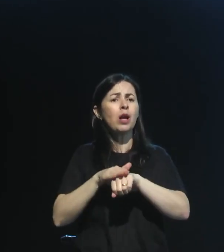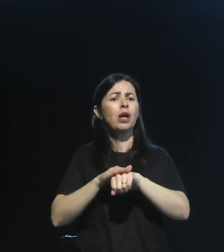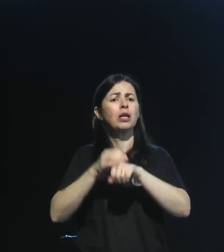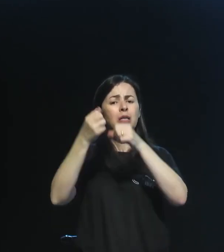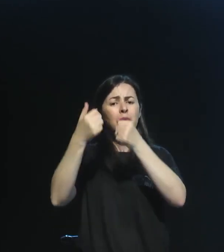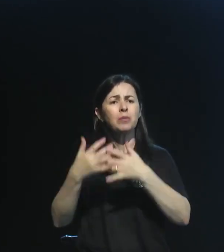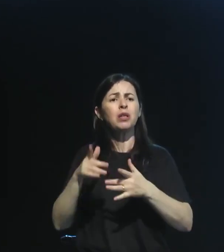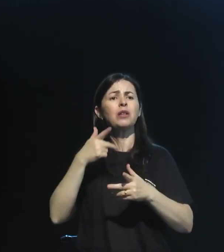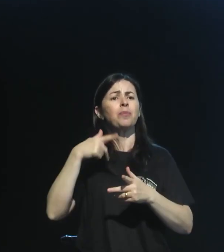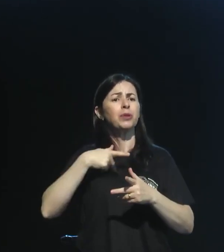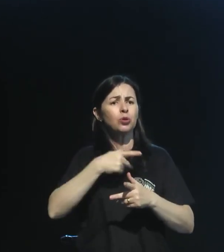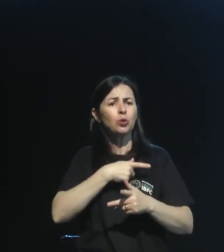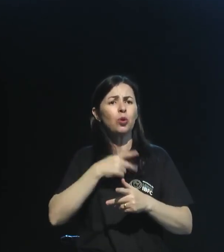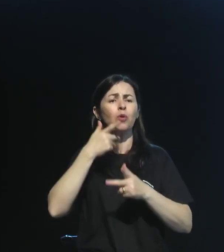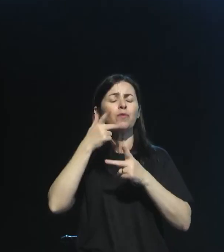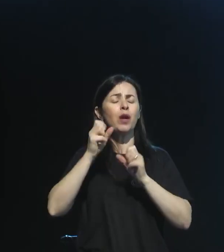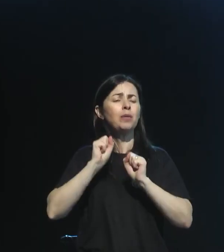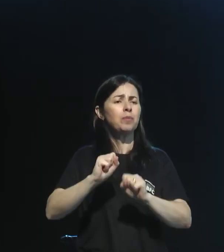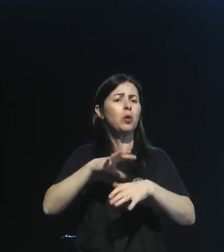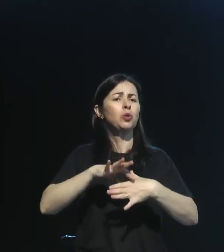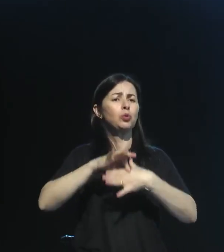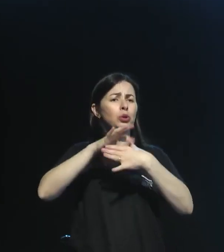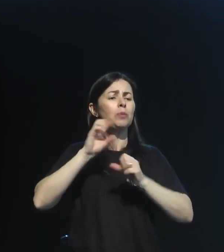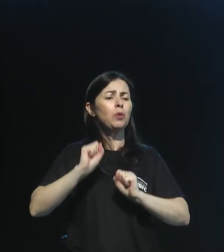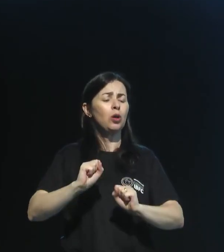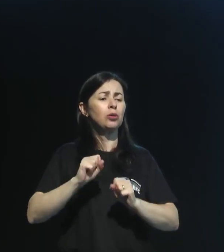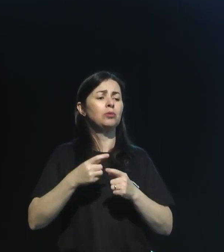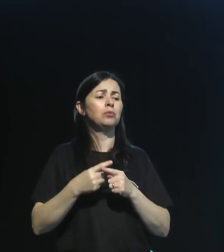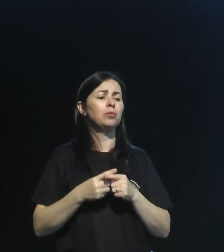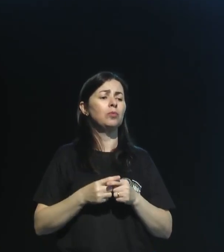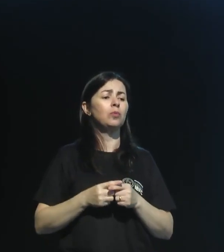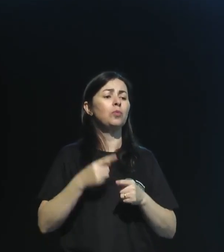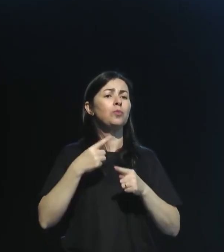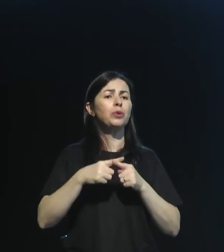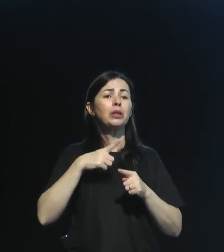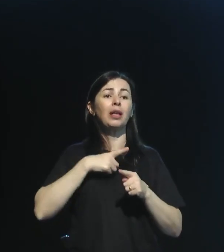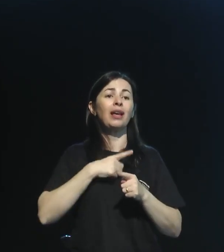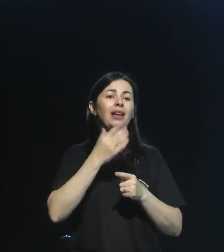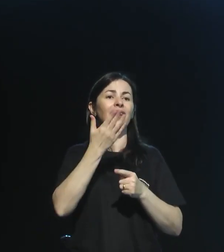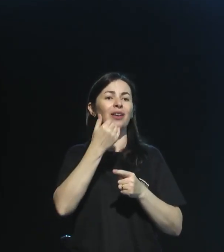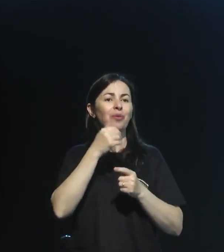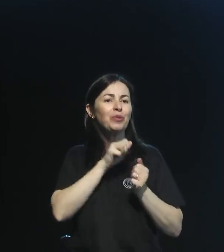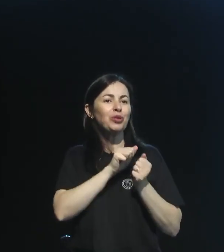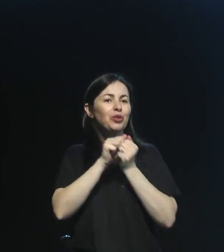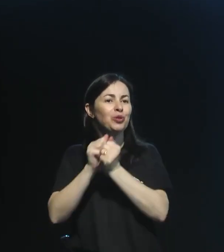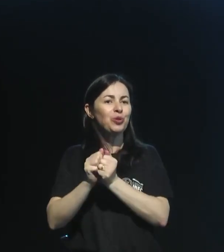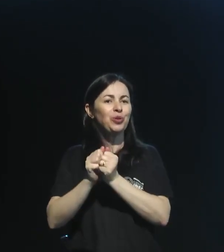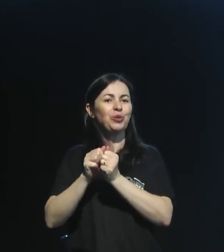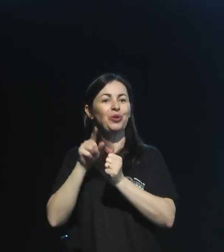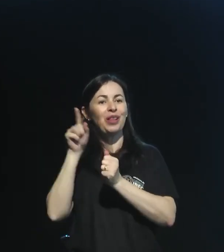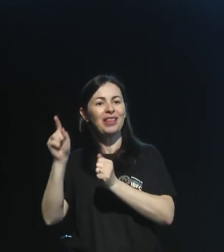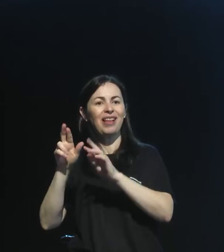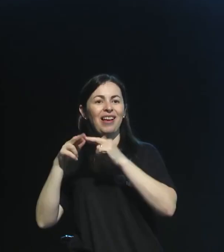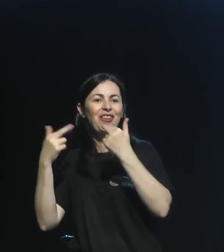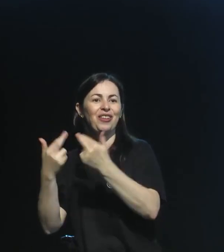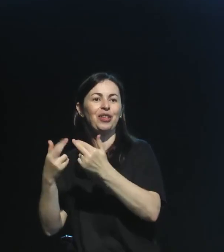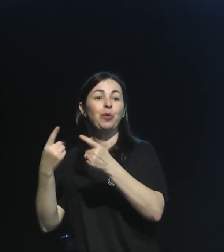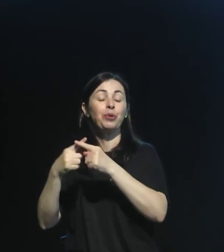dos pastores, fale com uma liderança. Nós queremos que todos vão, você leva o seu lanche, vai ser um dia bonito, maravilhoso, teremos o nosso